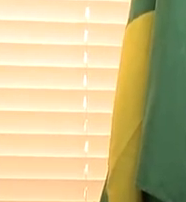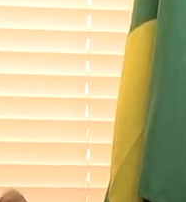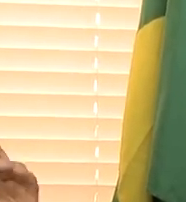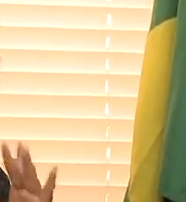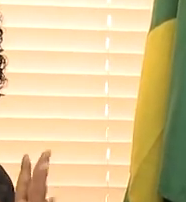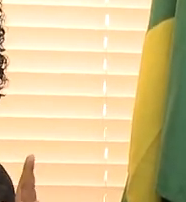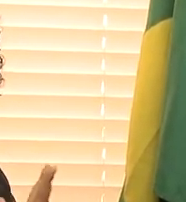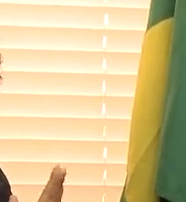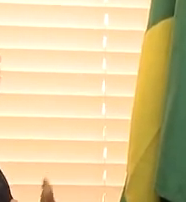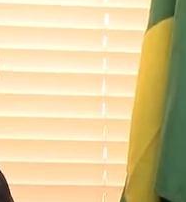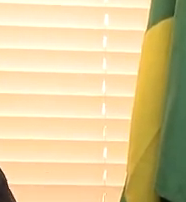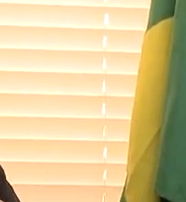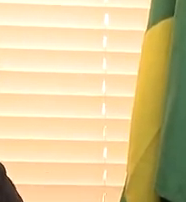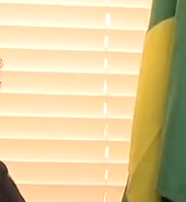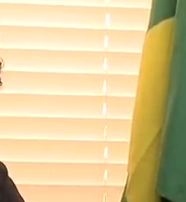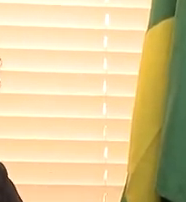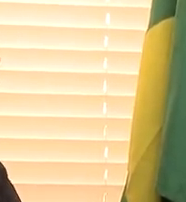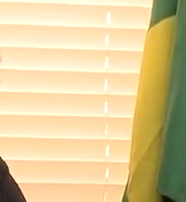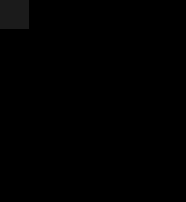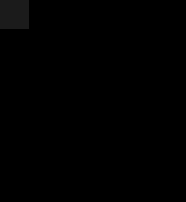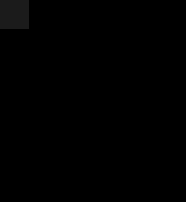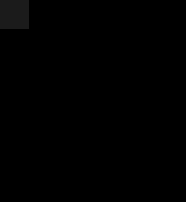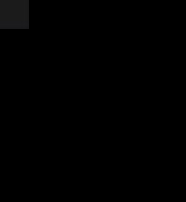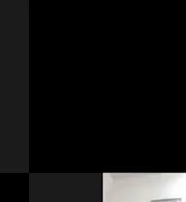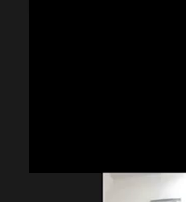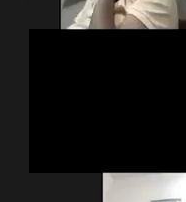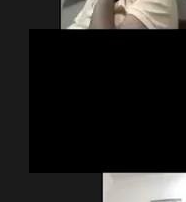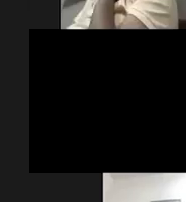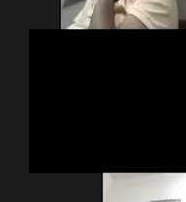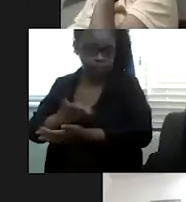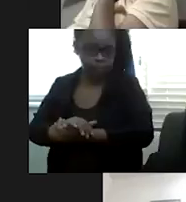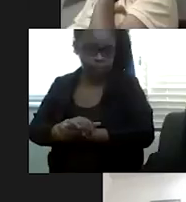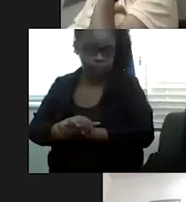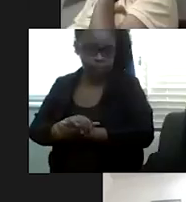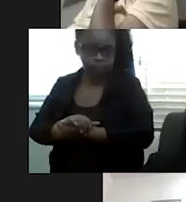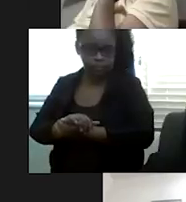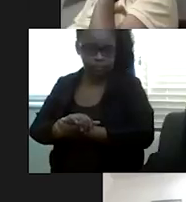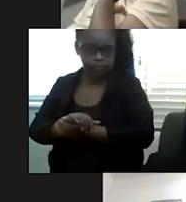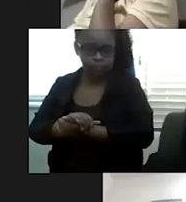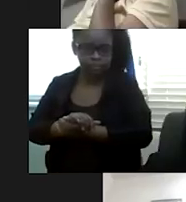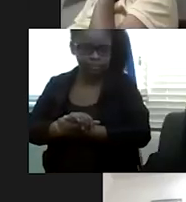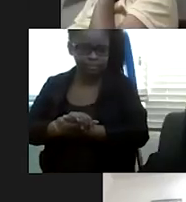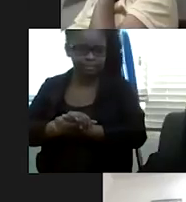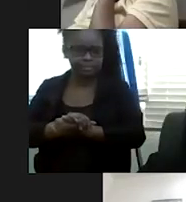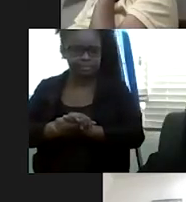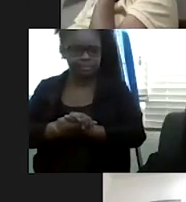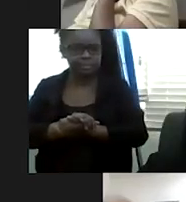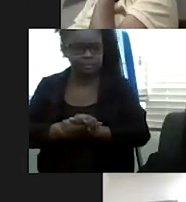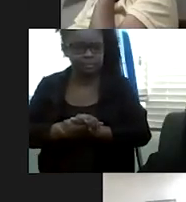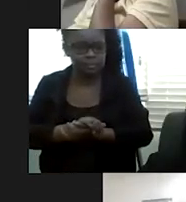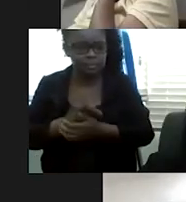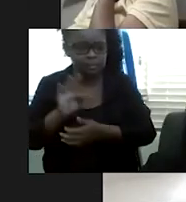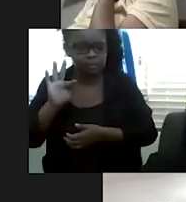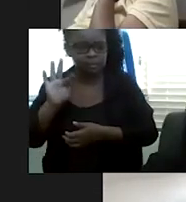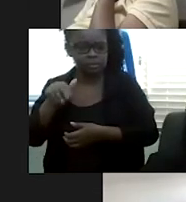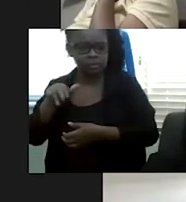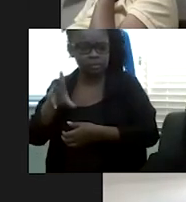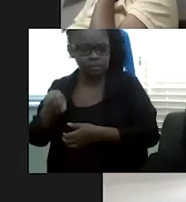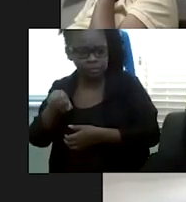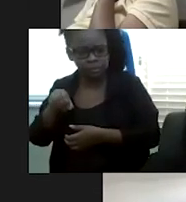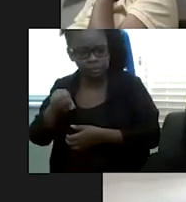exercício, certo? A quantidade de dúvidas que teve antes, quando era recolhido o fundo,